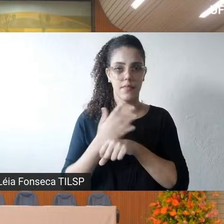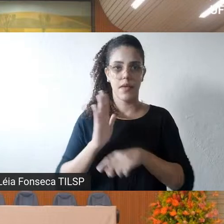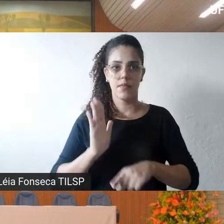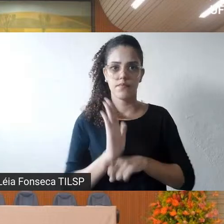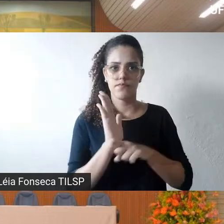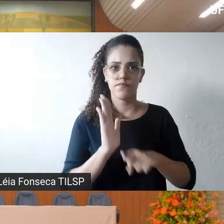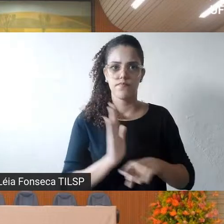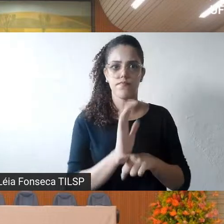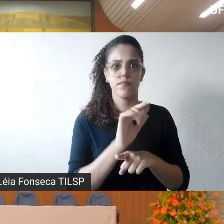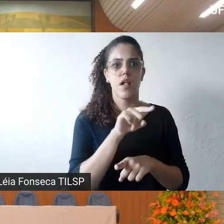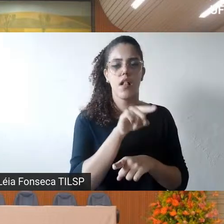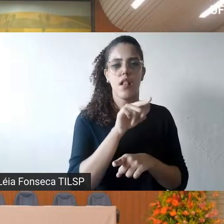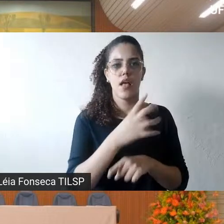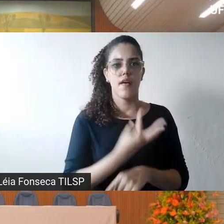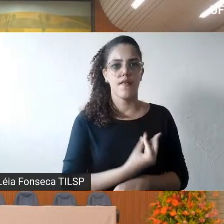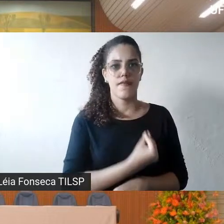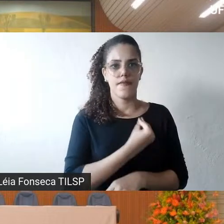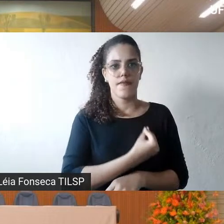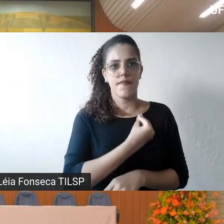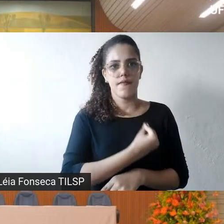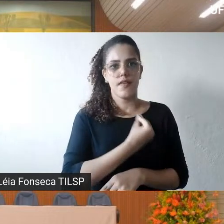nos mostra hoje que